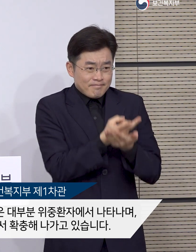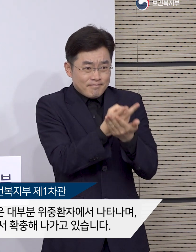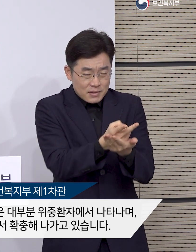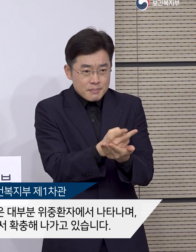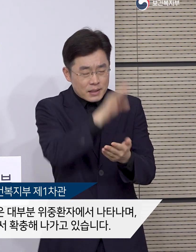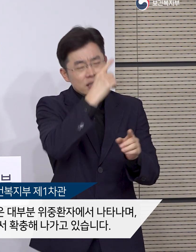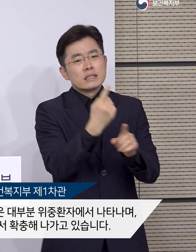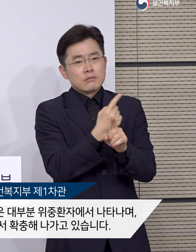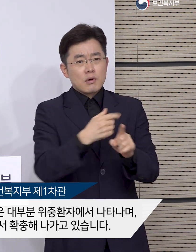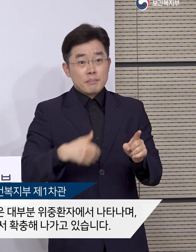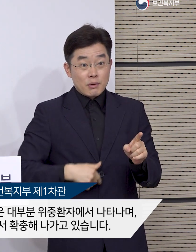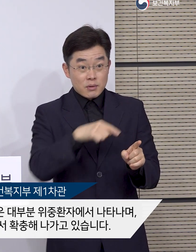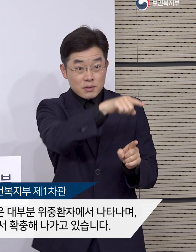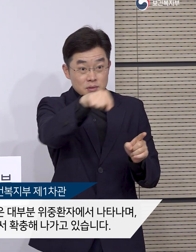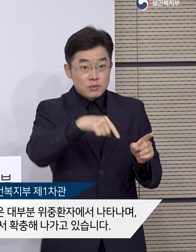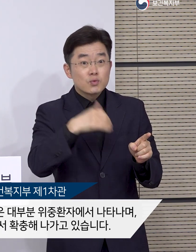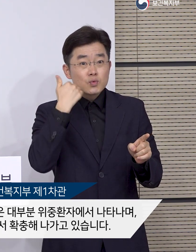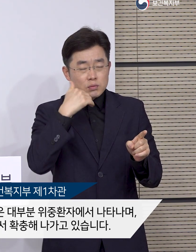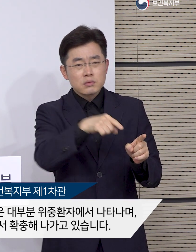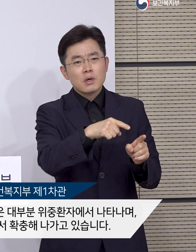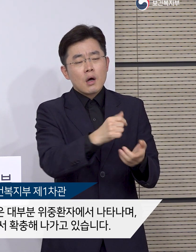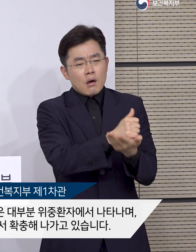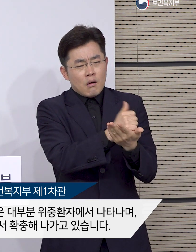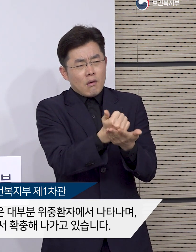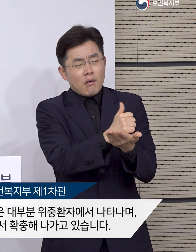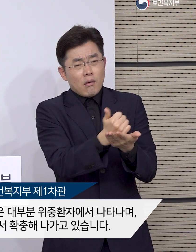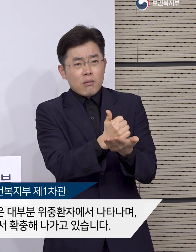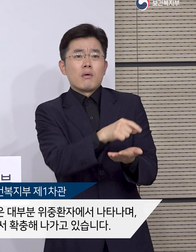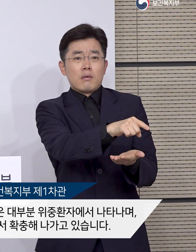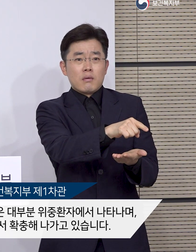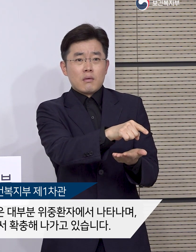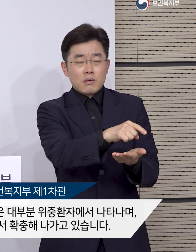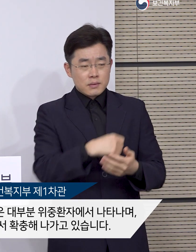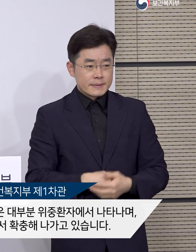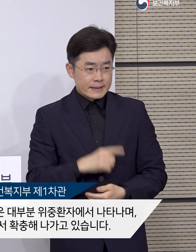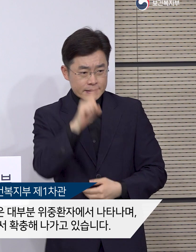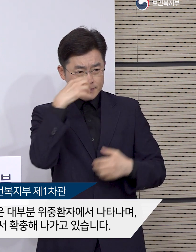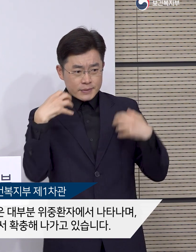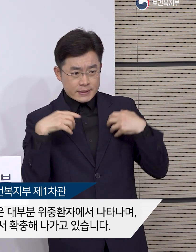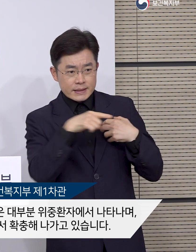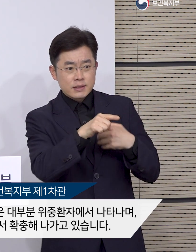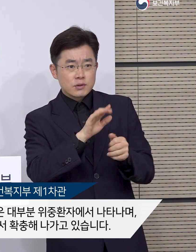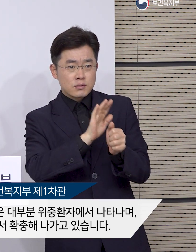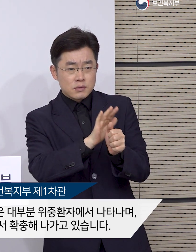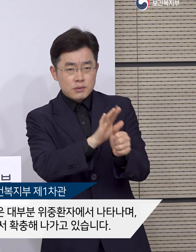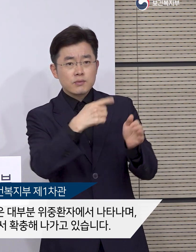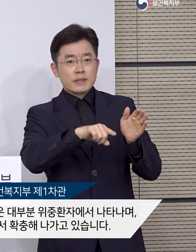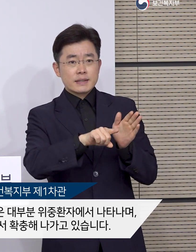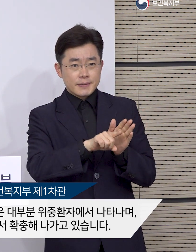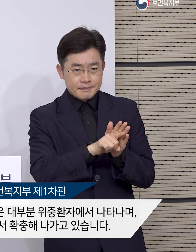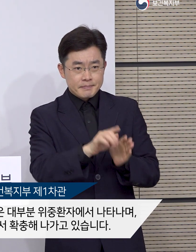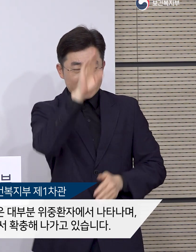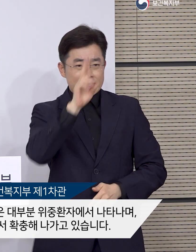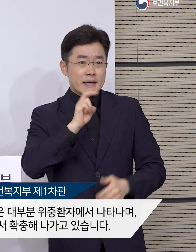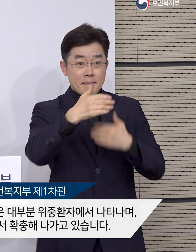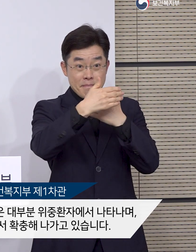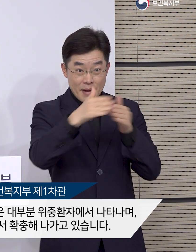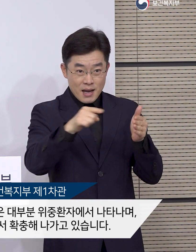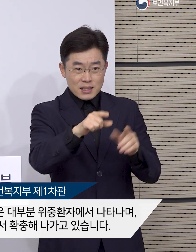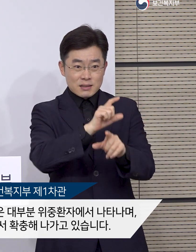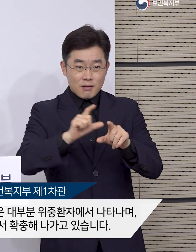필요한 중환자들은 대부분 위중 환자에서 나타나며 정부는 이들을 위한 중환자 치료